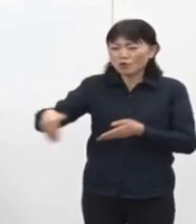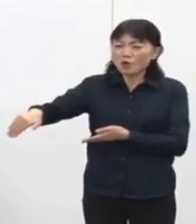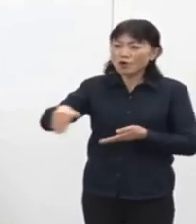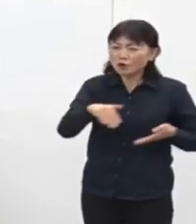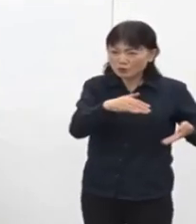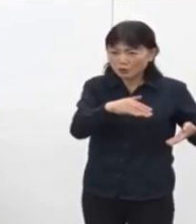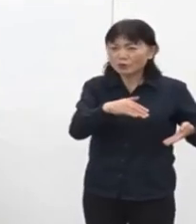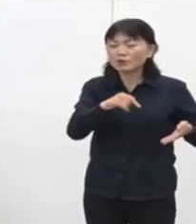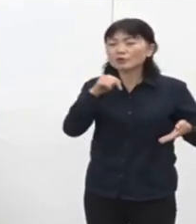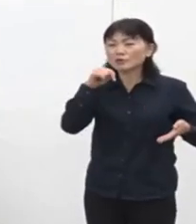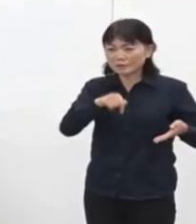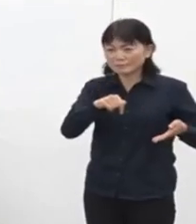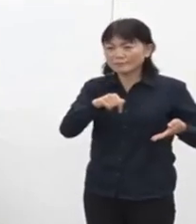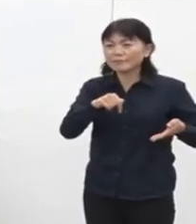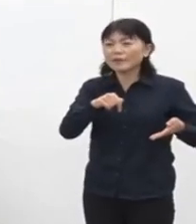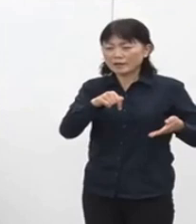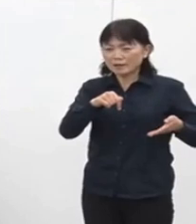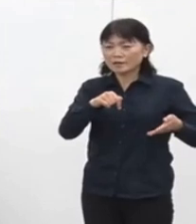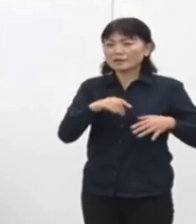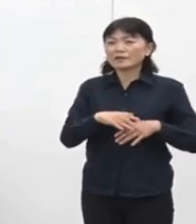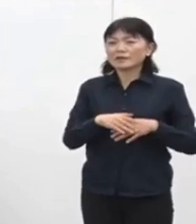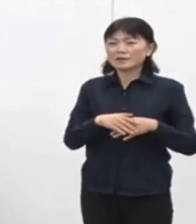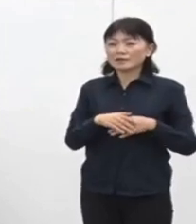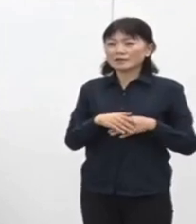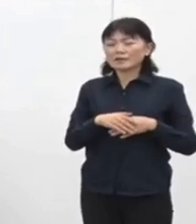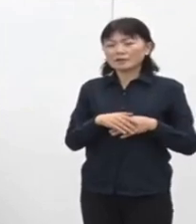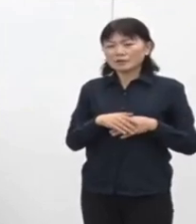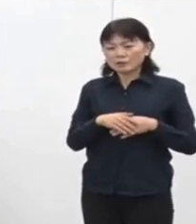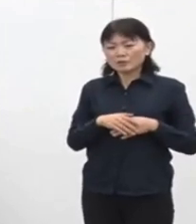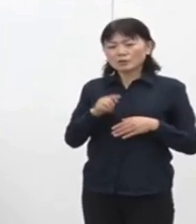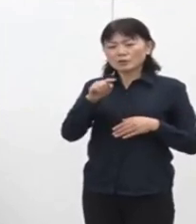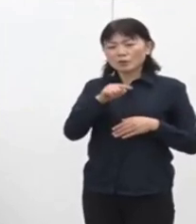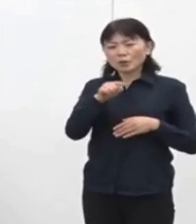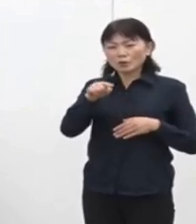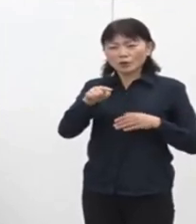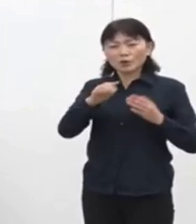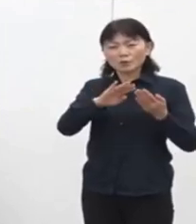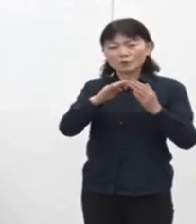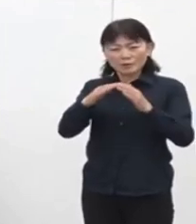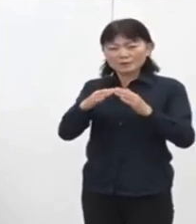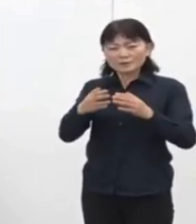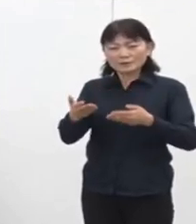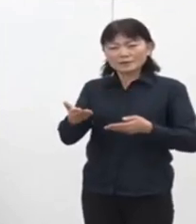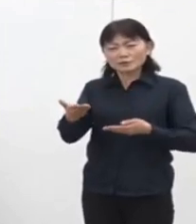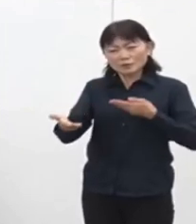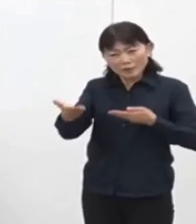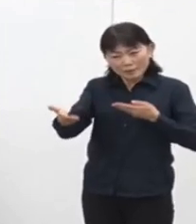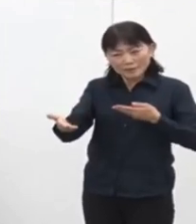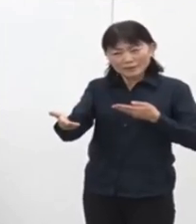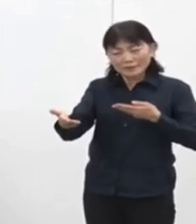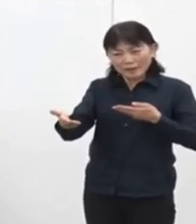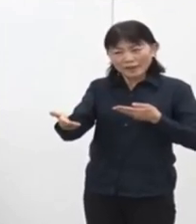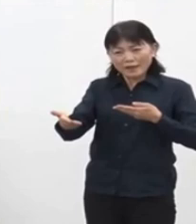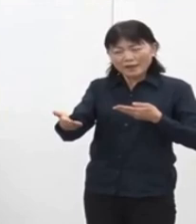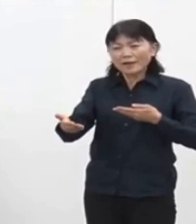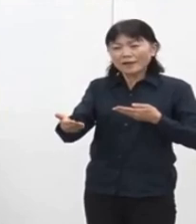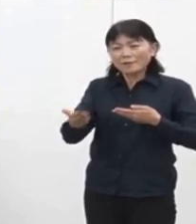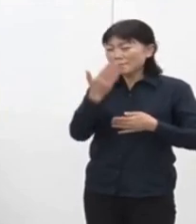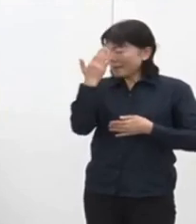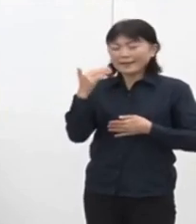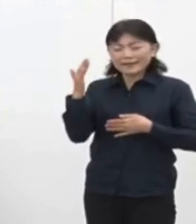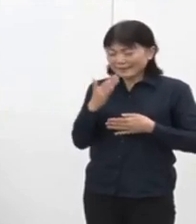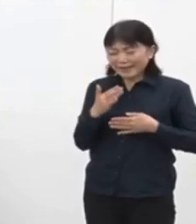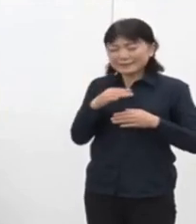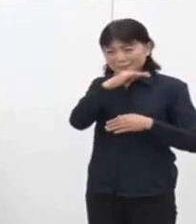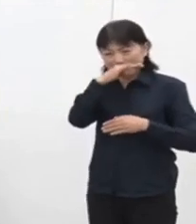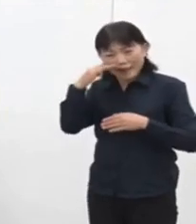たる都市の中でも、もうどの都市にも負けない素晴らしい道だと思っています。でこの美しい御堂筋っていう